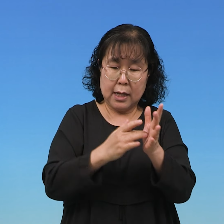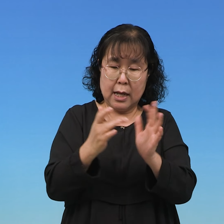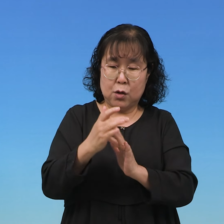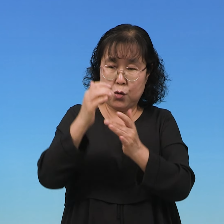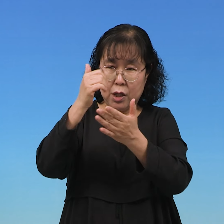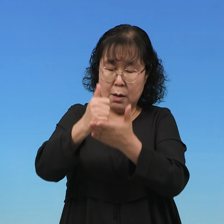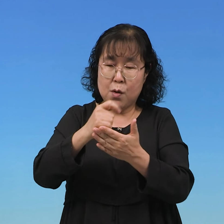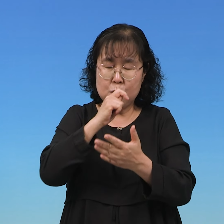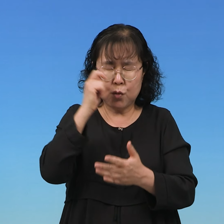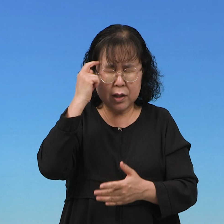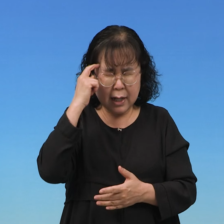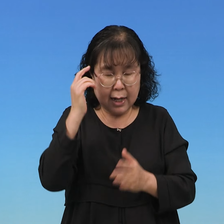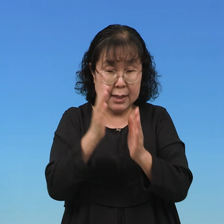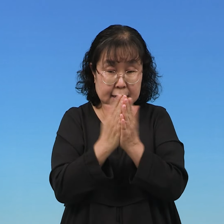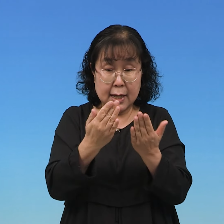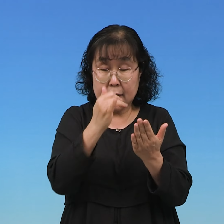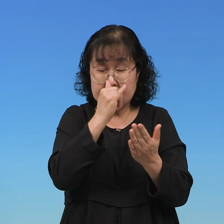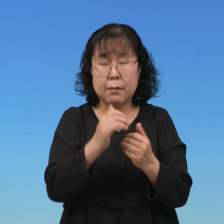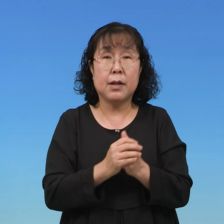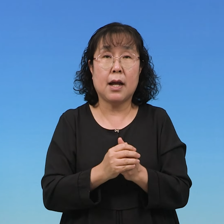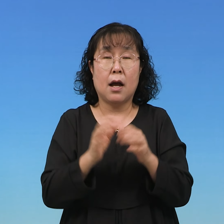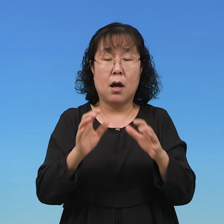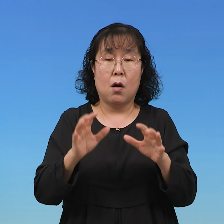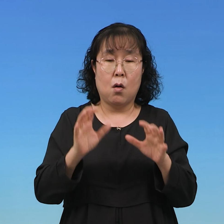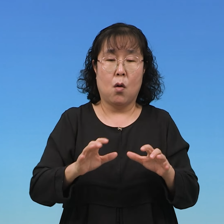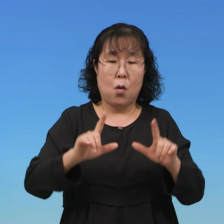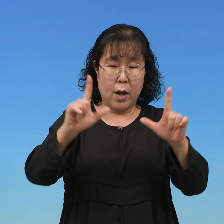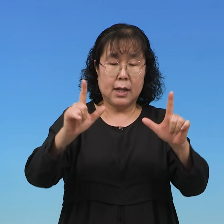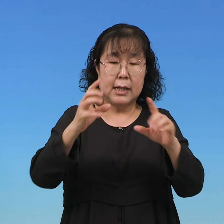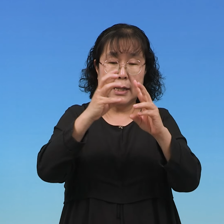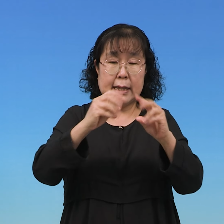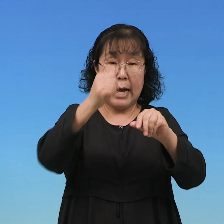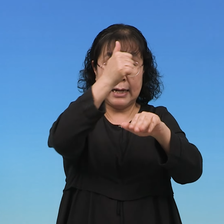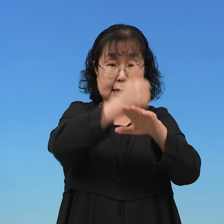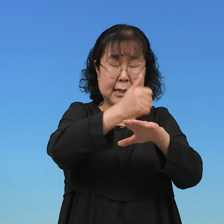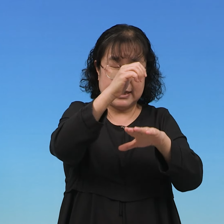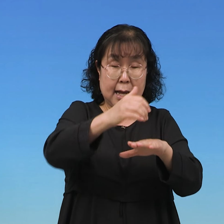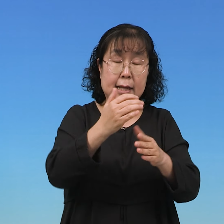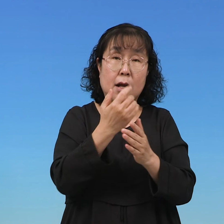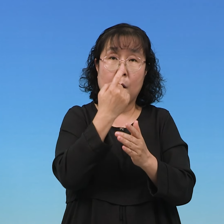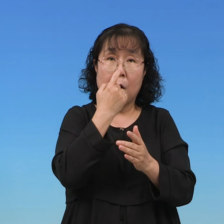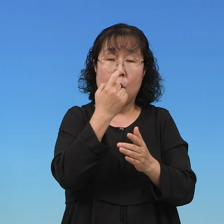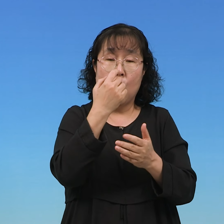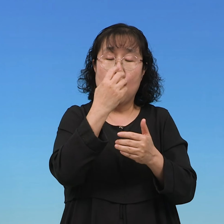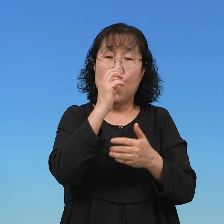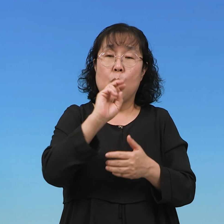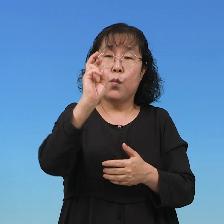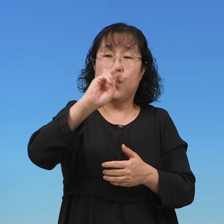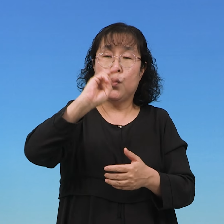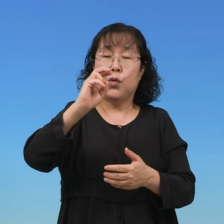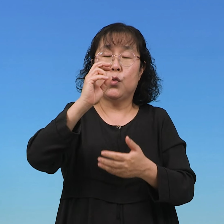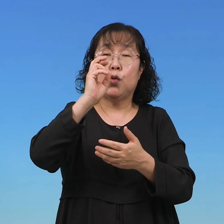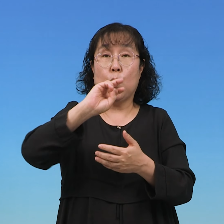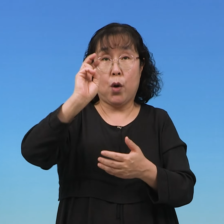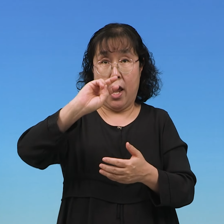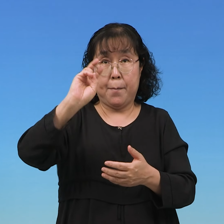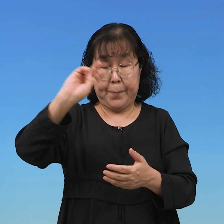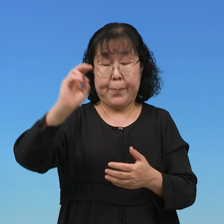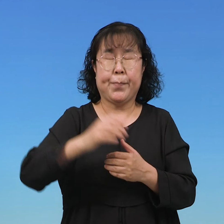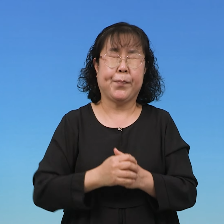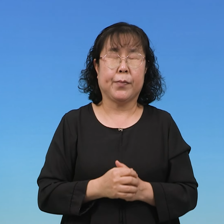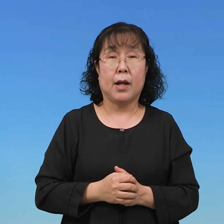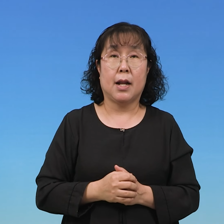그런 묵상집이 있습니다. 올해는 땅 끝에서 부르는 노래, 이런 제목의 이제 대림절 묵상집이 나왔는데요,